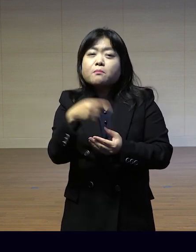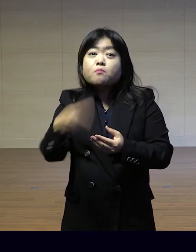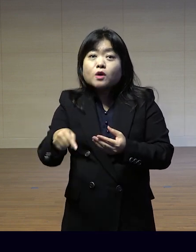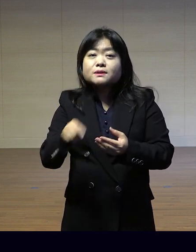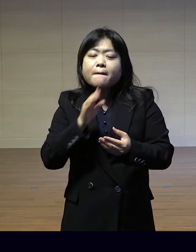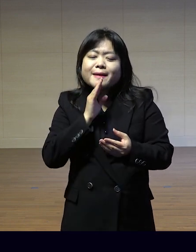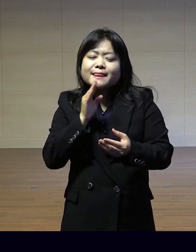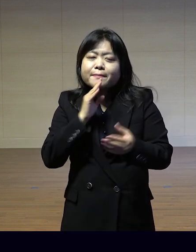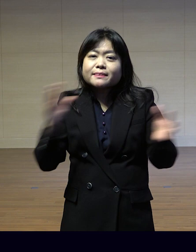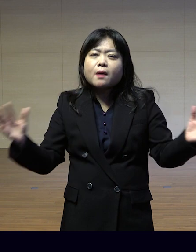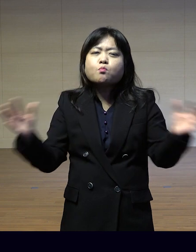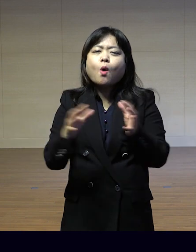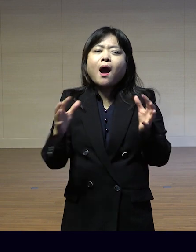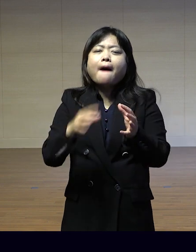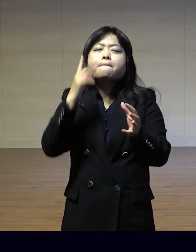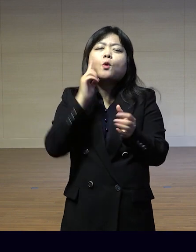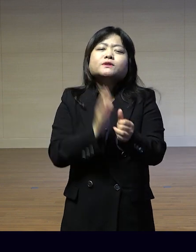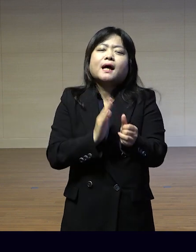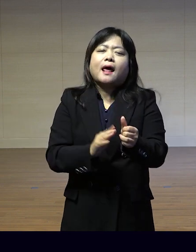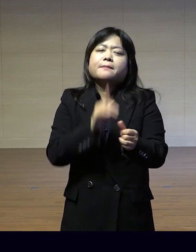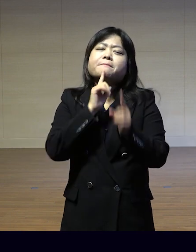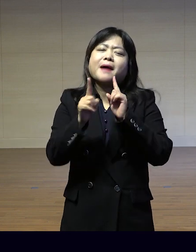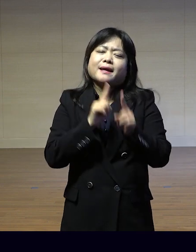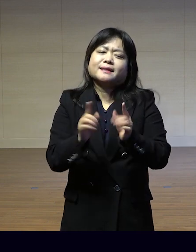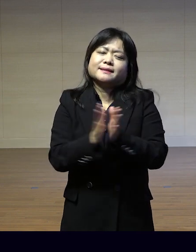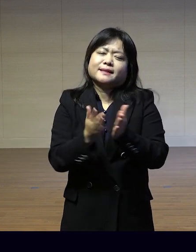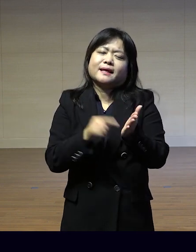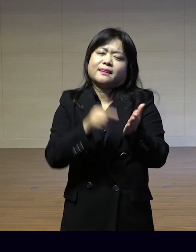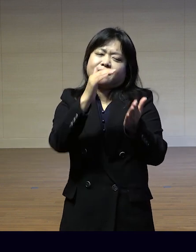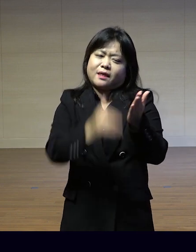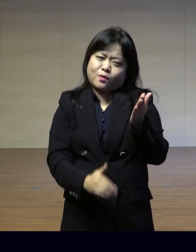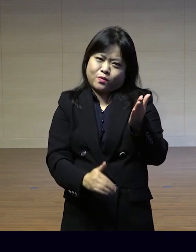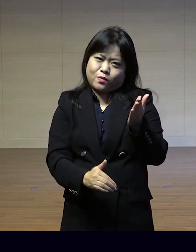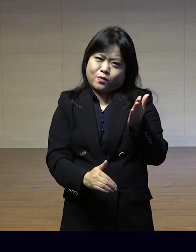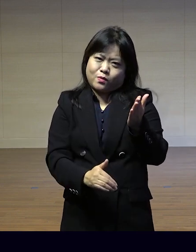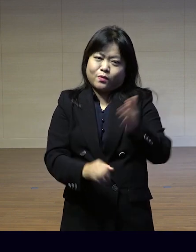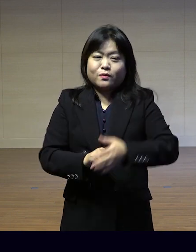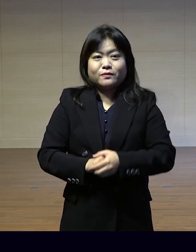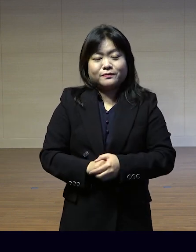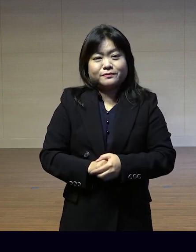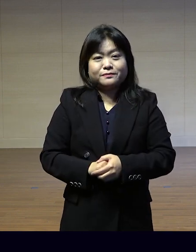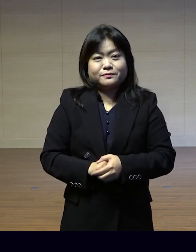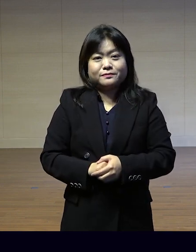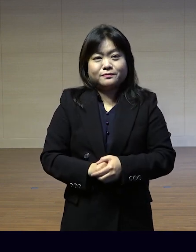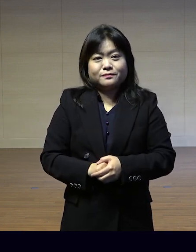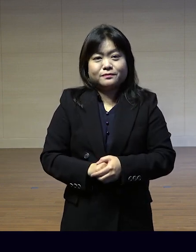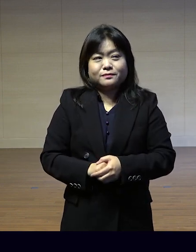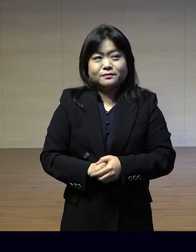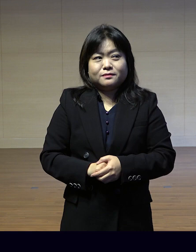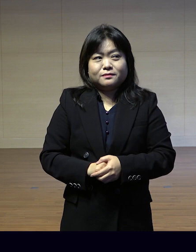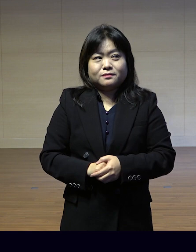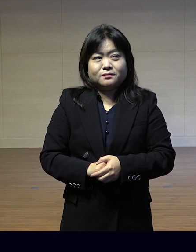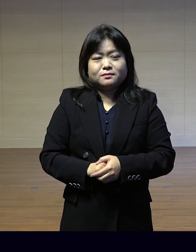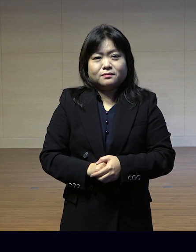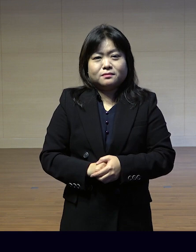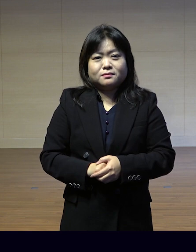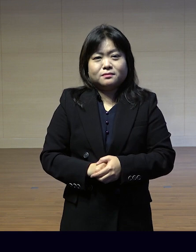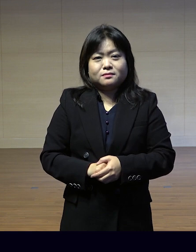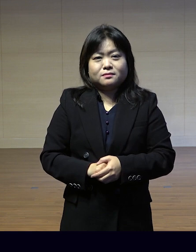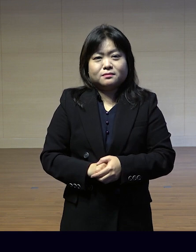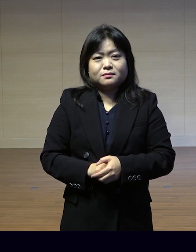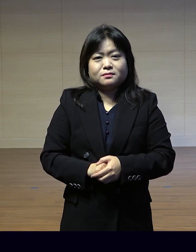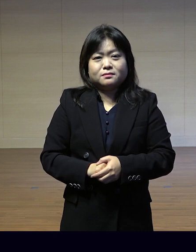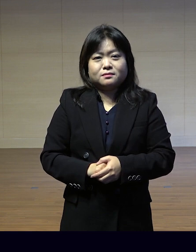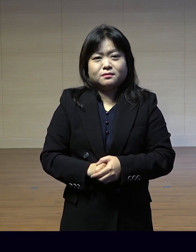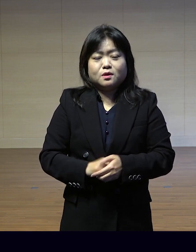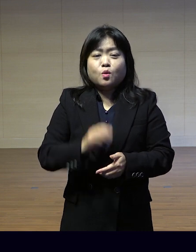건지, 그런 거 한번 해보자 이 이야기입니다. 여기서 그 말씀드린 거예요. 아니, 미안한데요. 그럼 옳은 게 뭐래요?